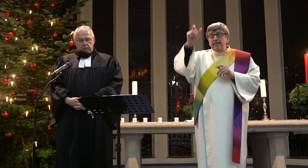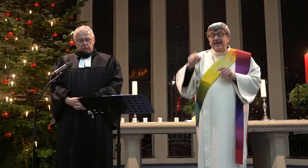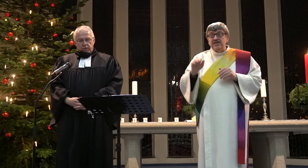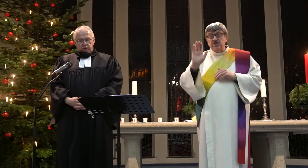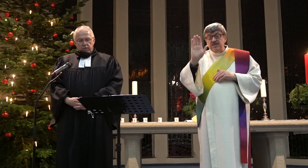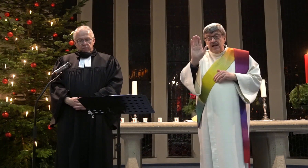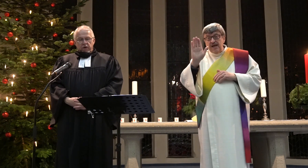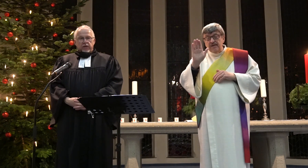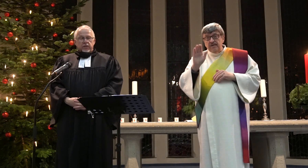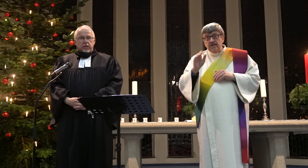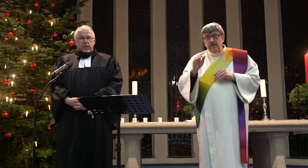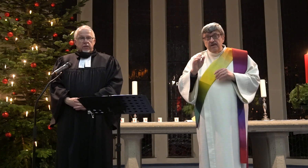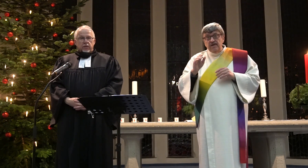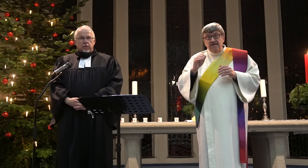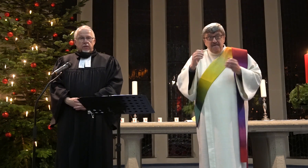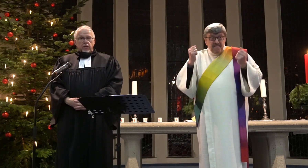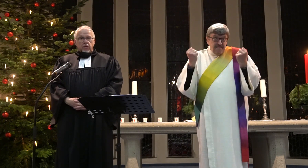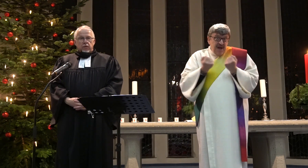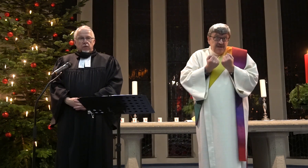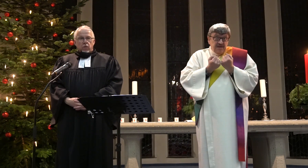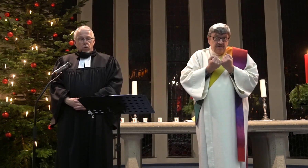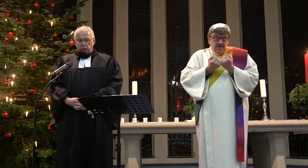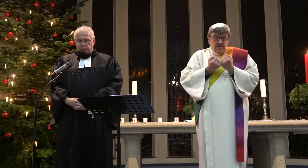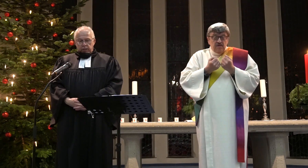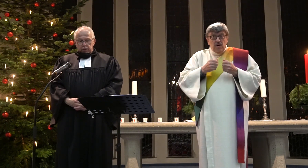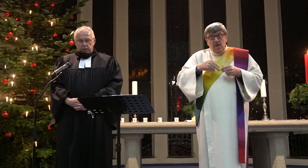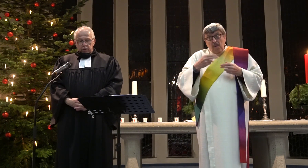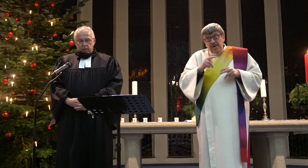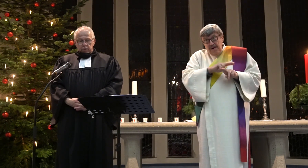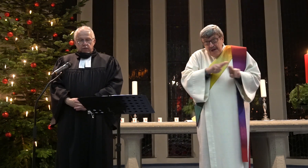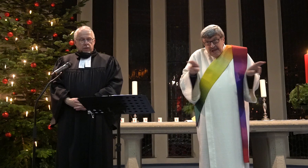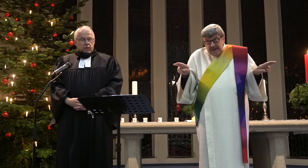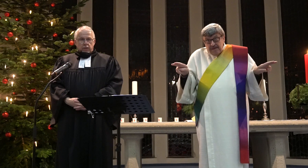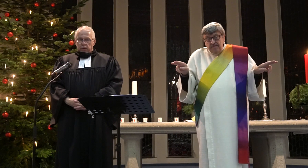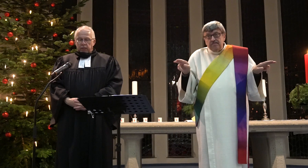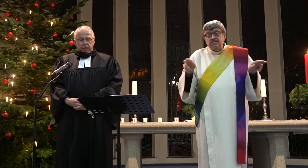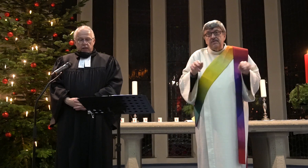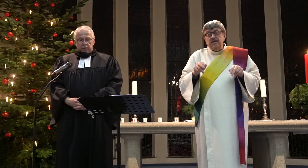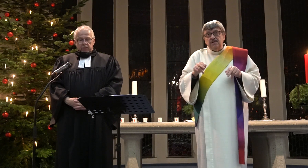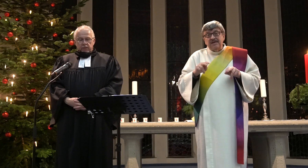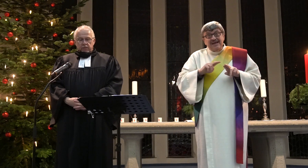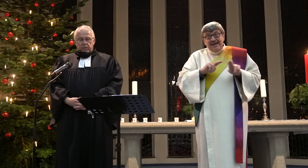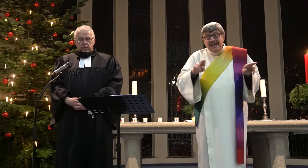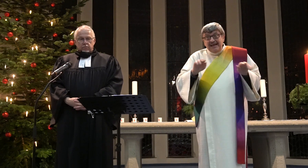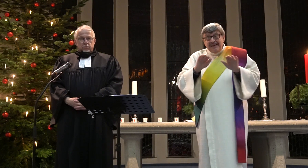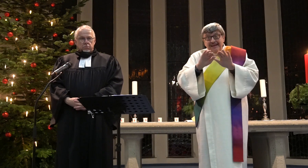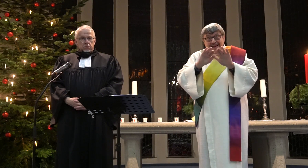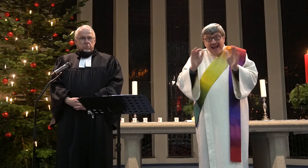Menschsein, fertig oder nicht, nicht ganz,